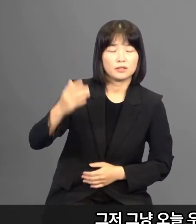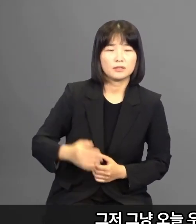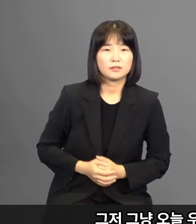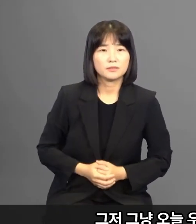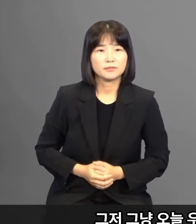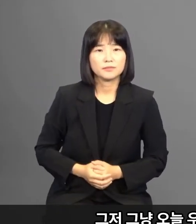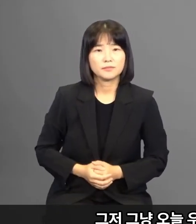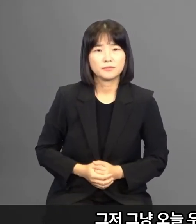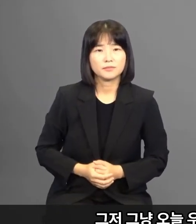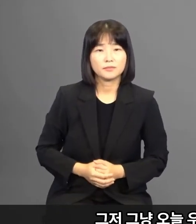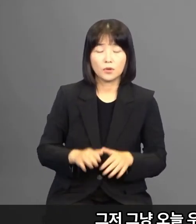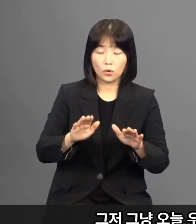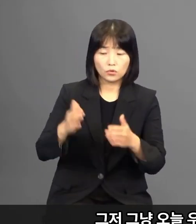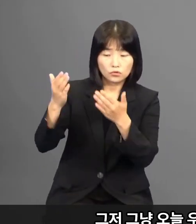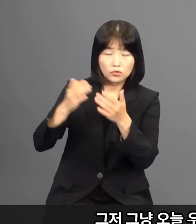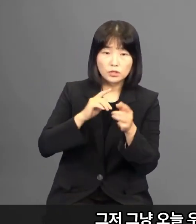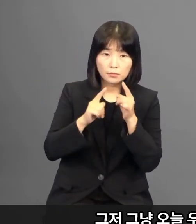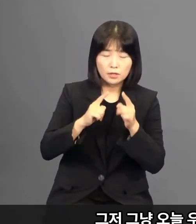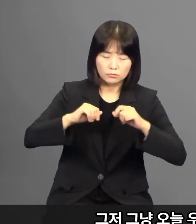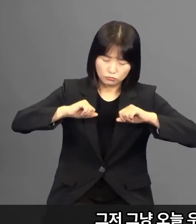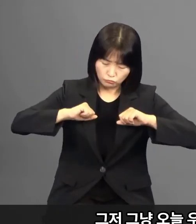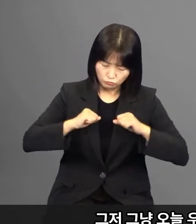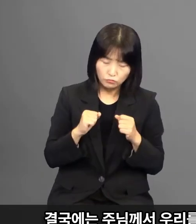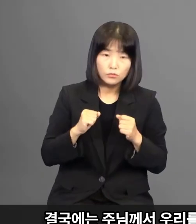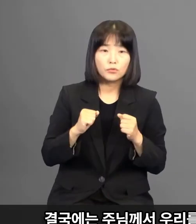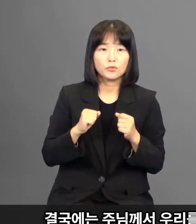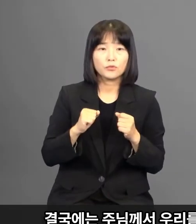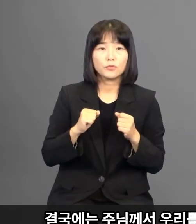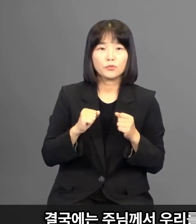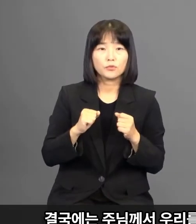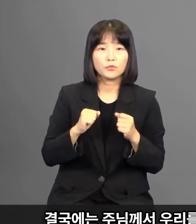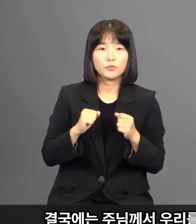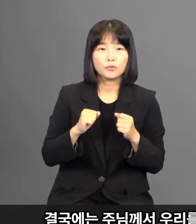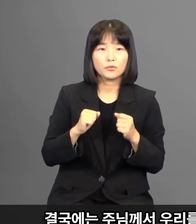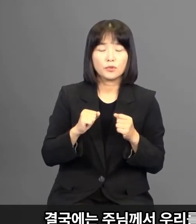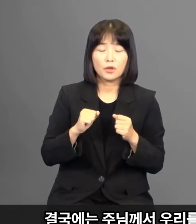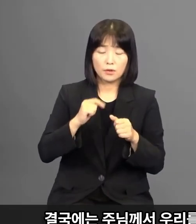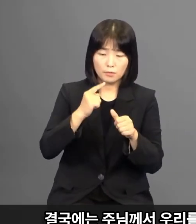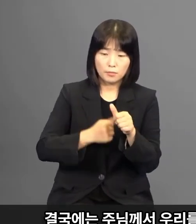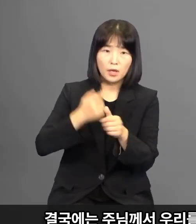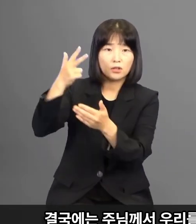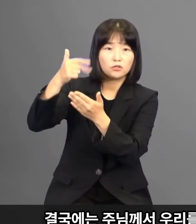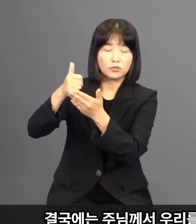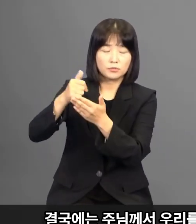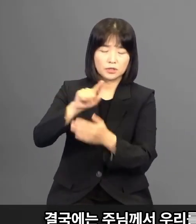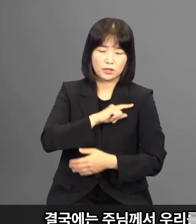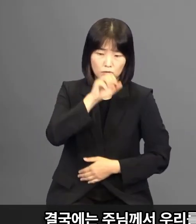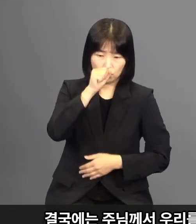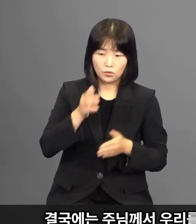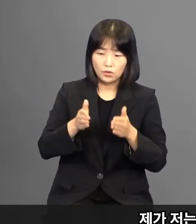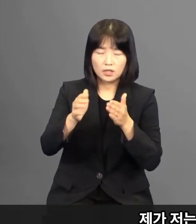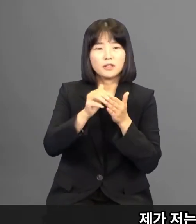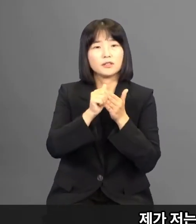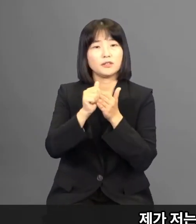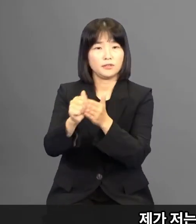그저 그냥 오늘 우리에게 주신 말씀에 순종하면 결국에는 주님께서 우리를 가장 선한 길로 인도해 주시는